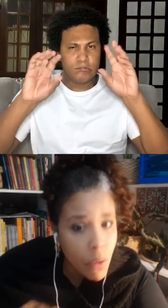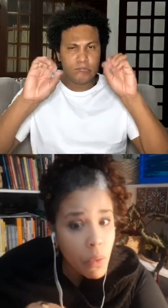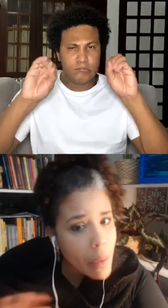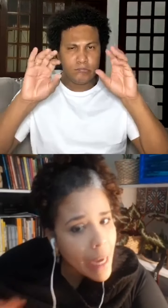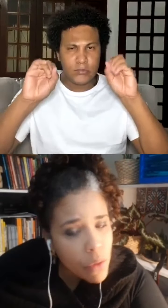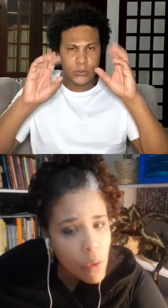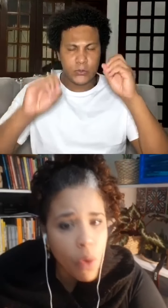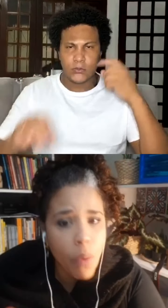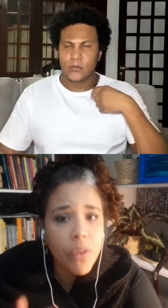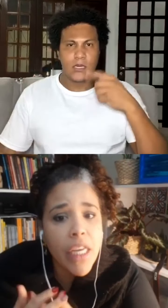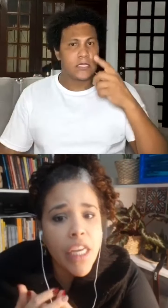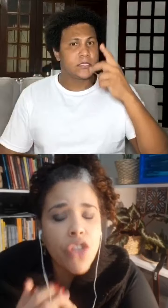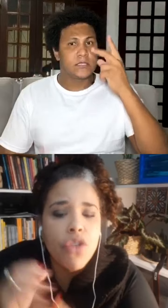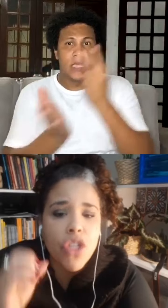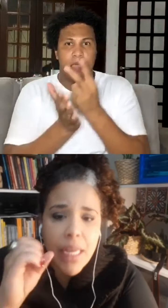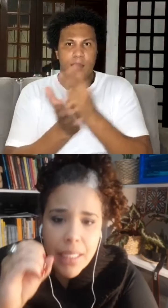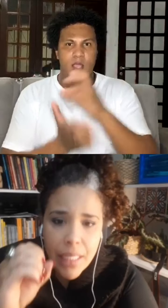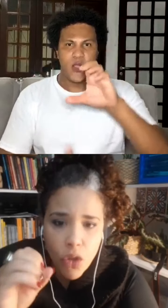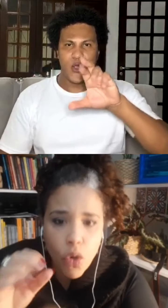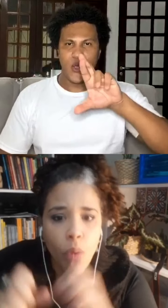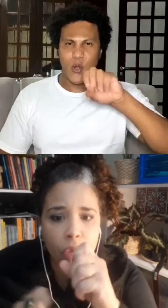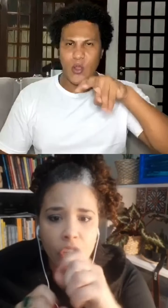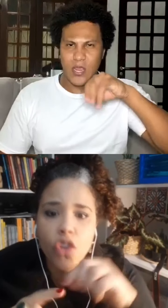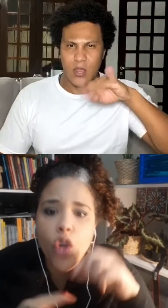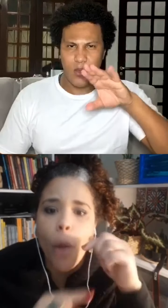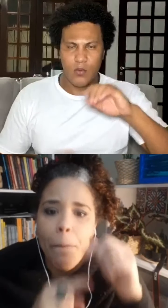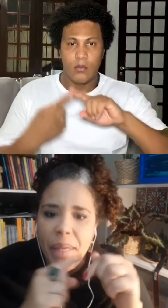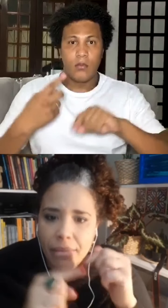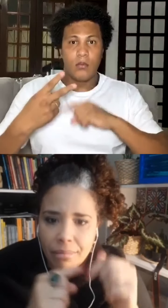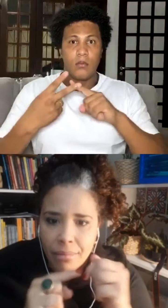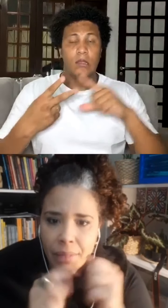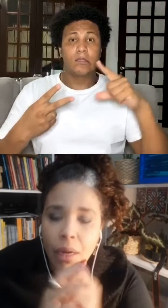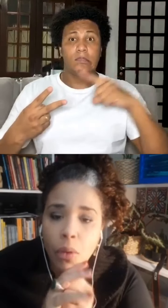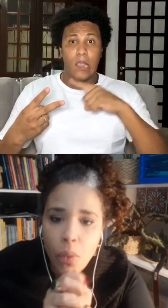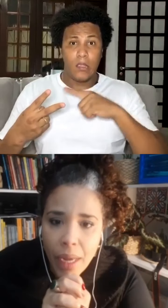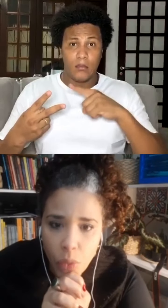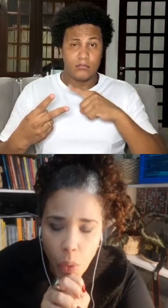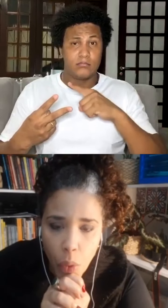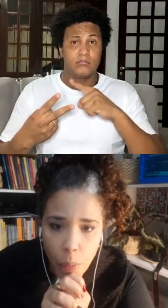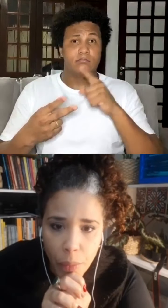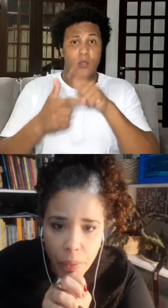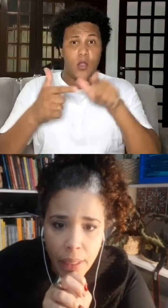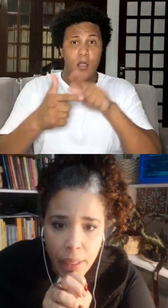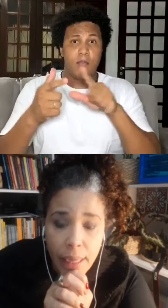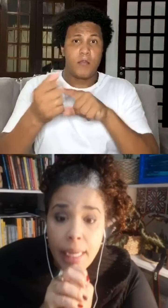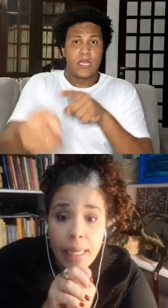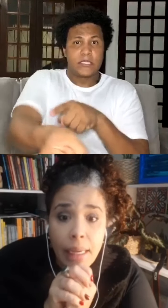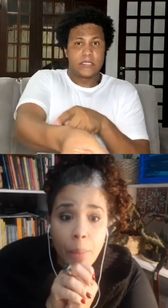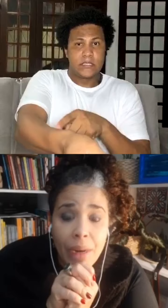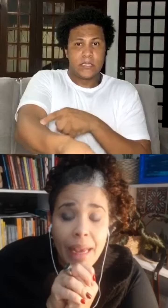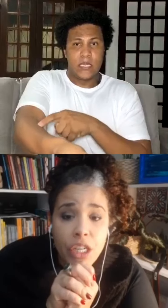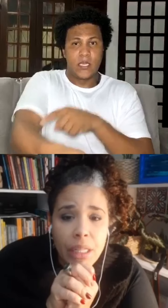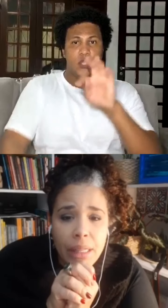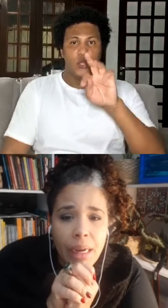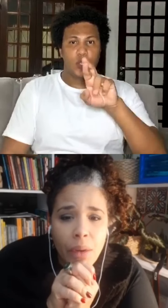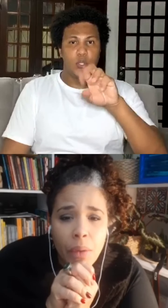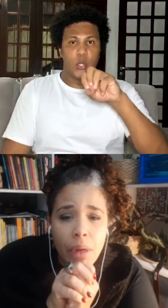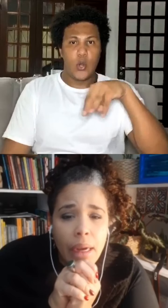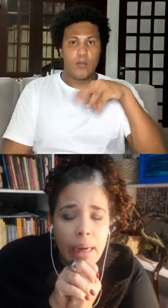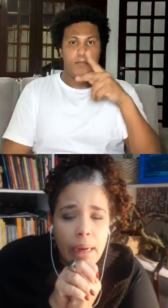algum lugar do corpo, tem risco de ter esse trombo que entope em algum lugar do corpo. Mulheres que